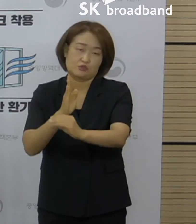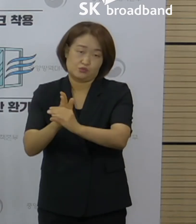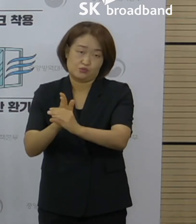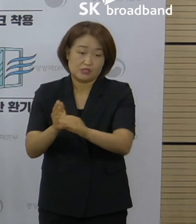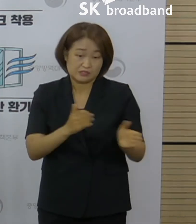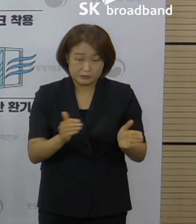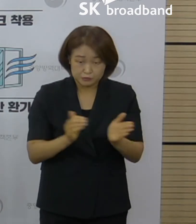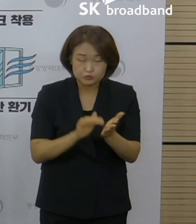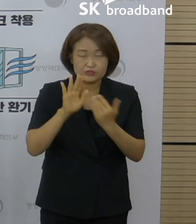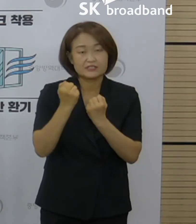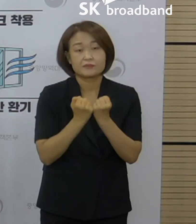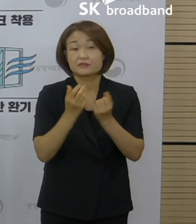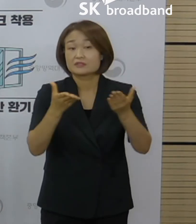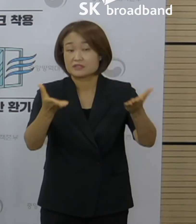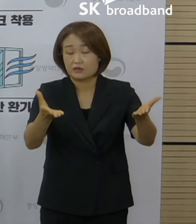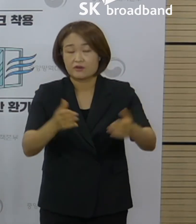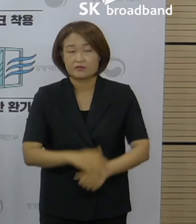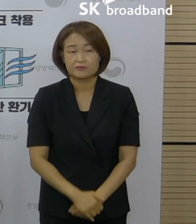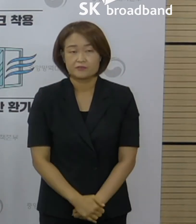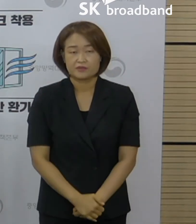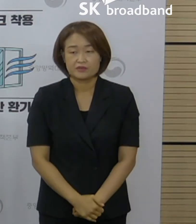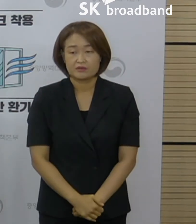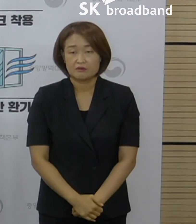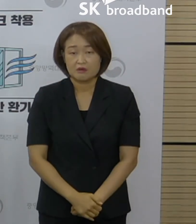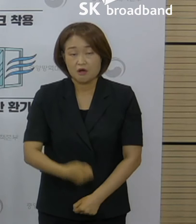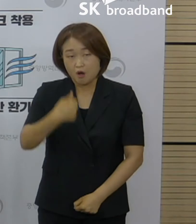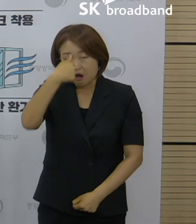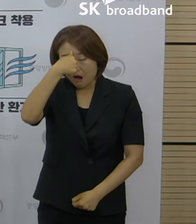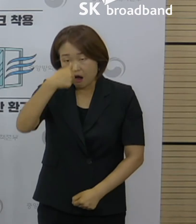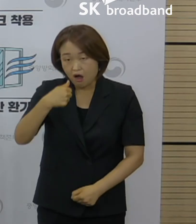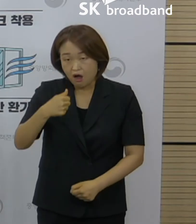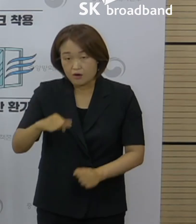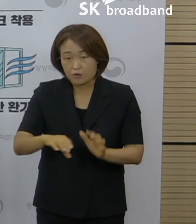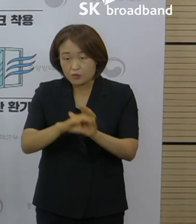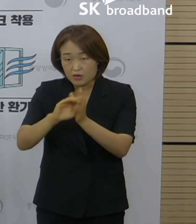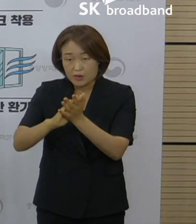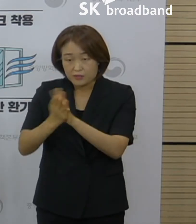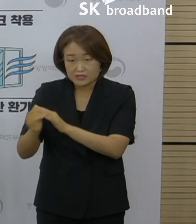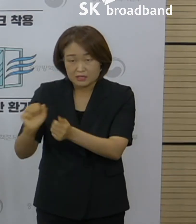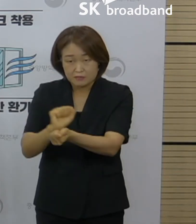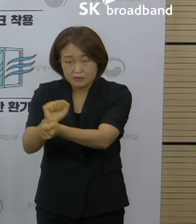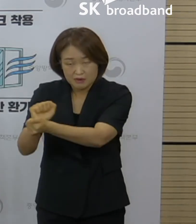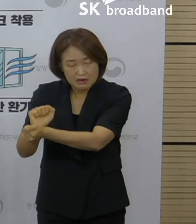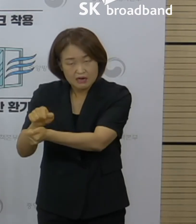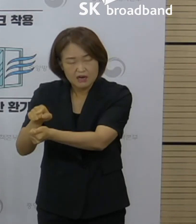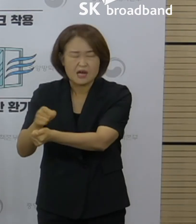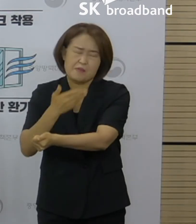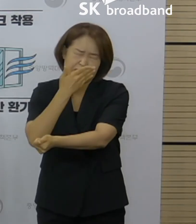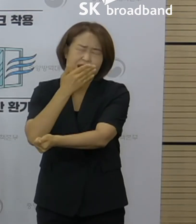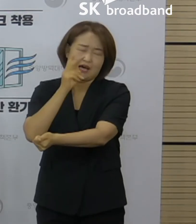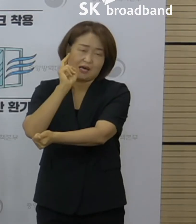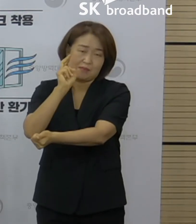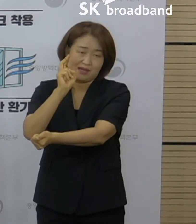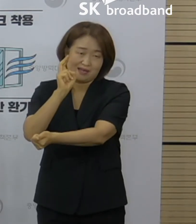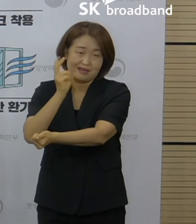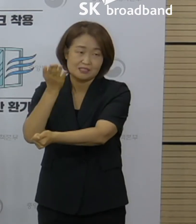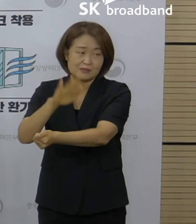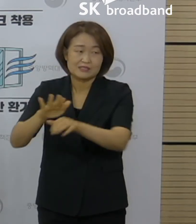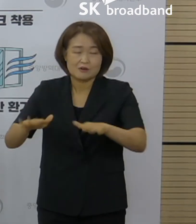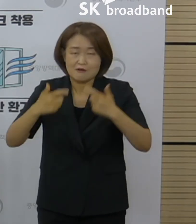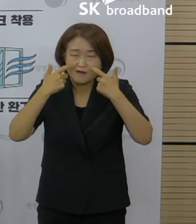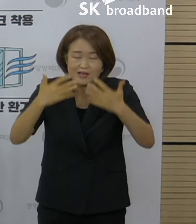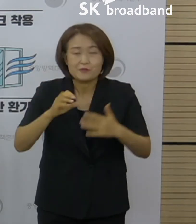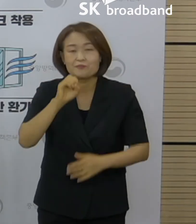하겠고 가능성은 있다라고 봅니다. 근데 검사 결과가 최종적으로 확인된 이후에 말씀드릴 수 있을 것